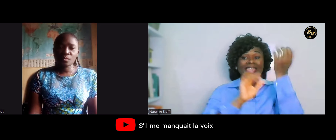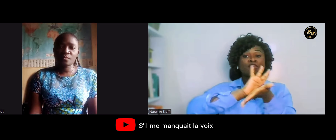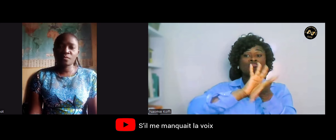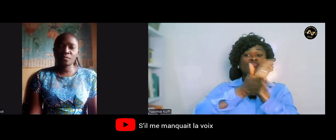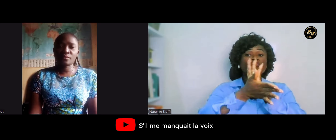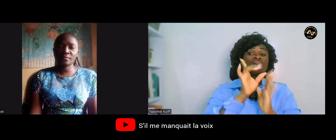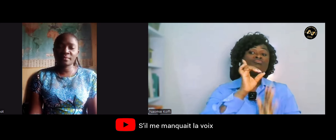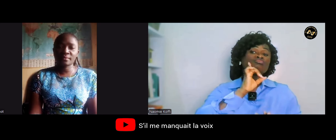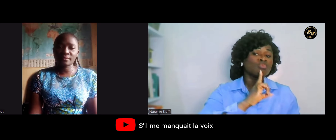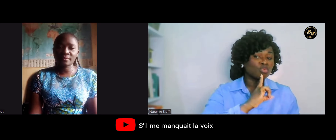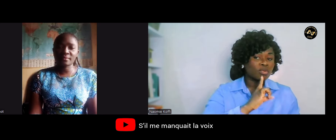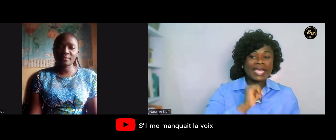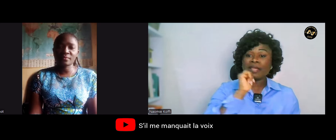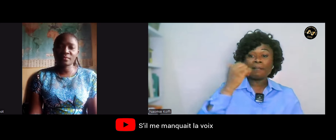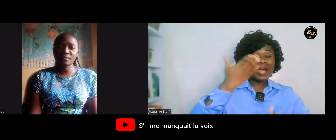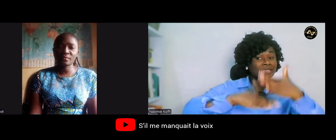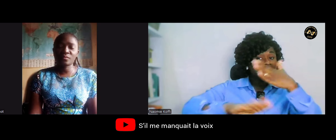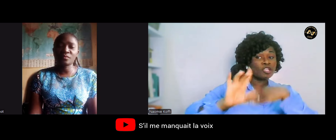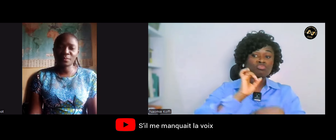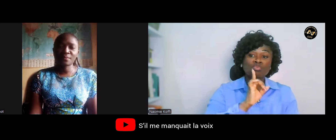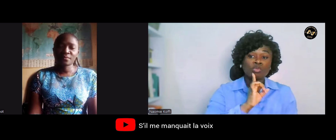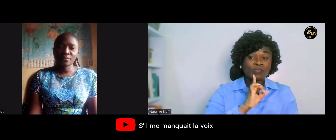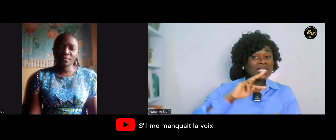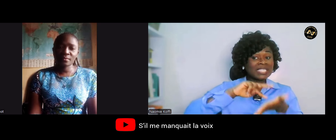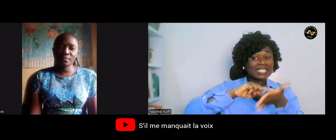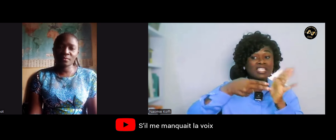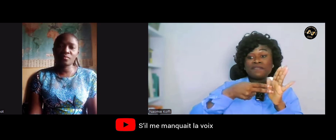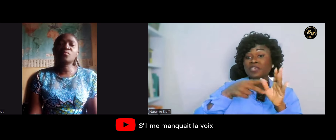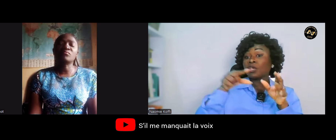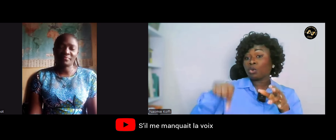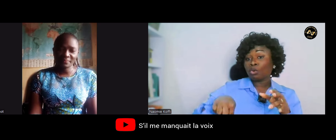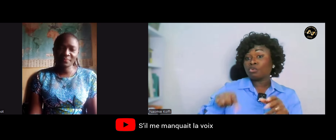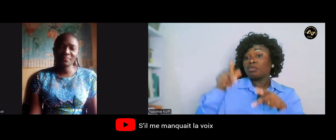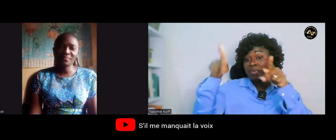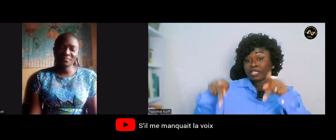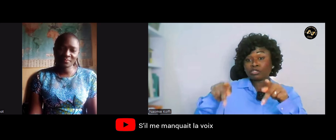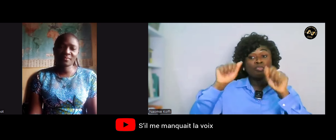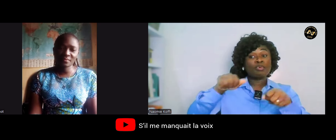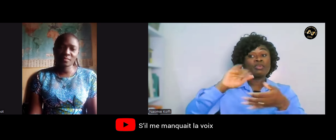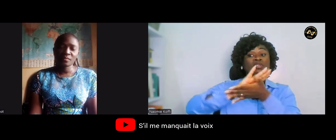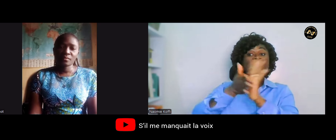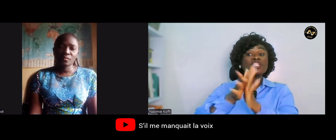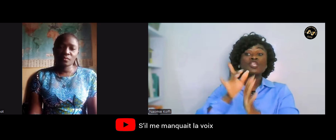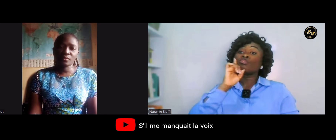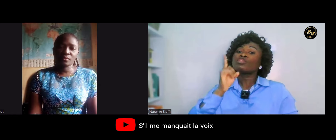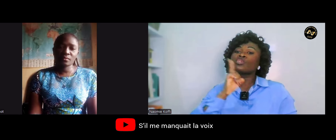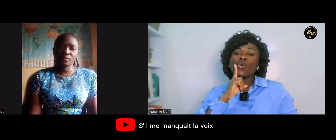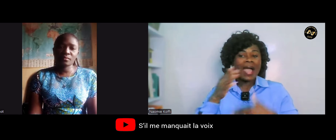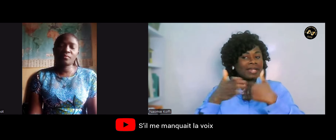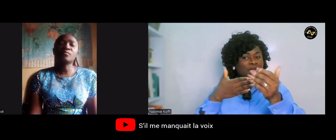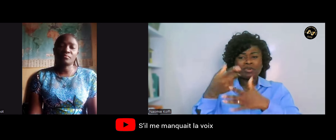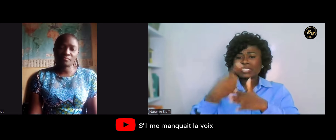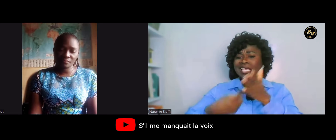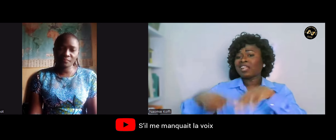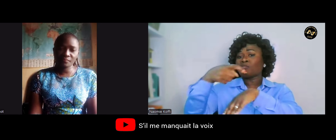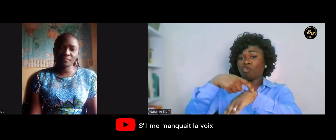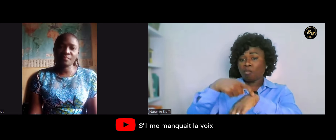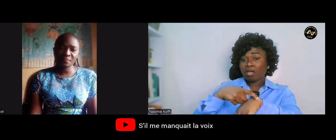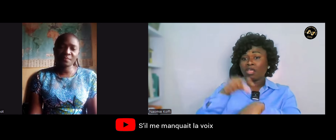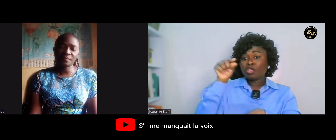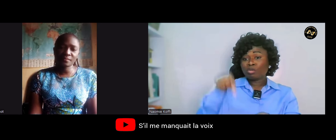Sarah est devenue sourde. Elle n'est pas née sourde. Ça signifie qu'une personne peut devenir sourde à n'importe